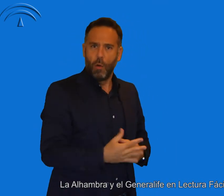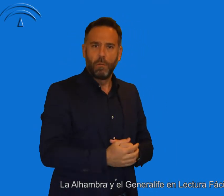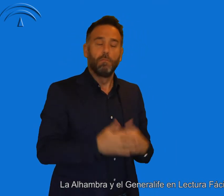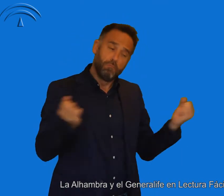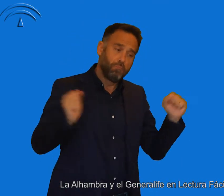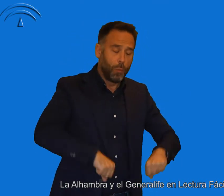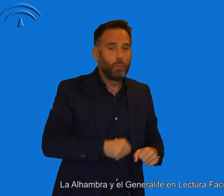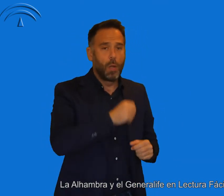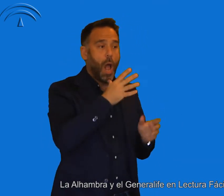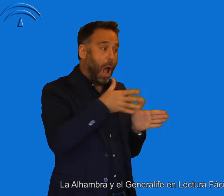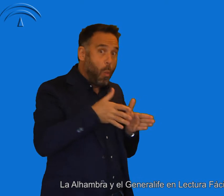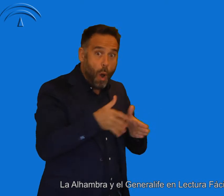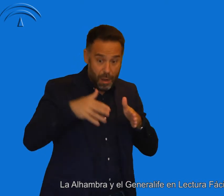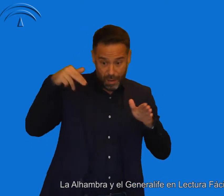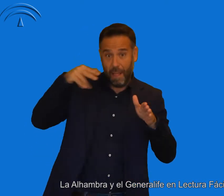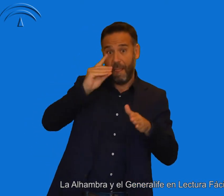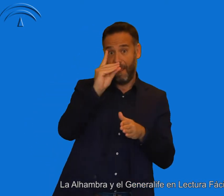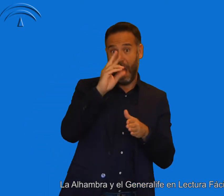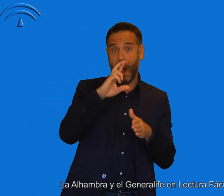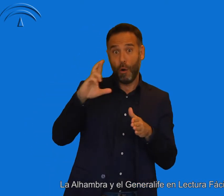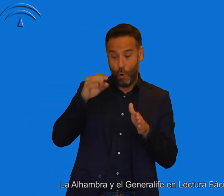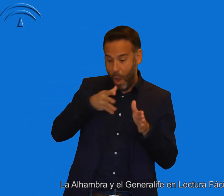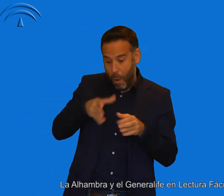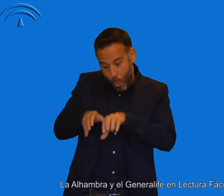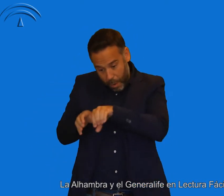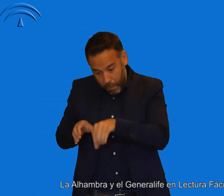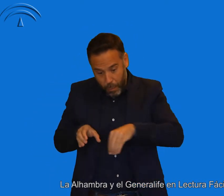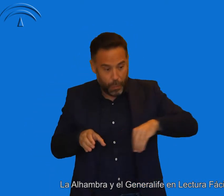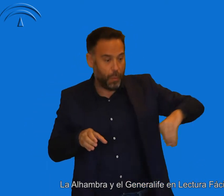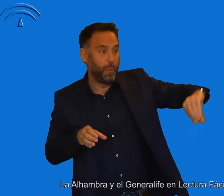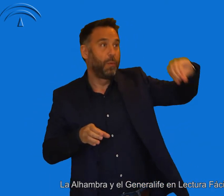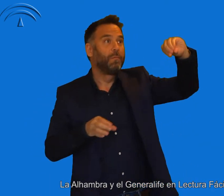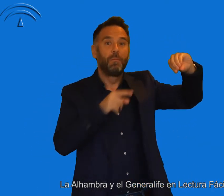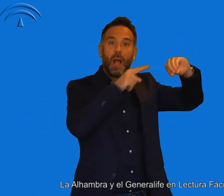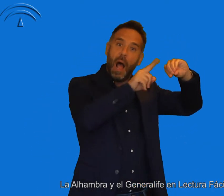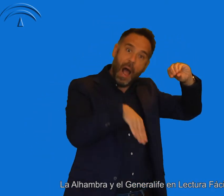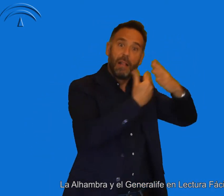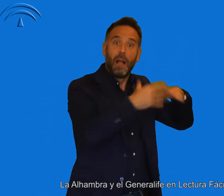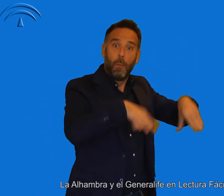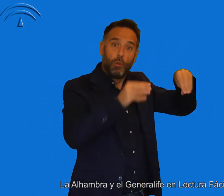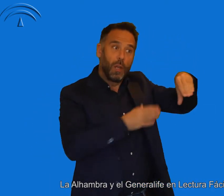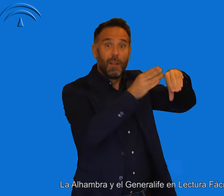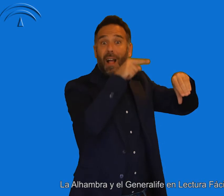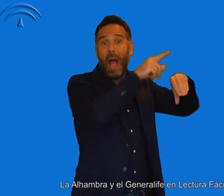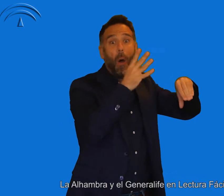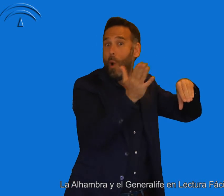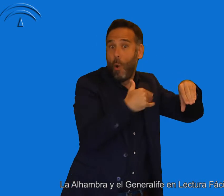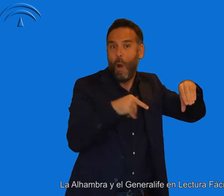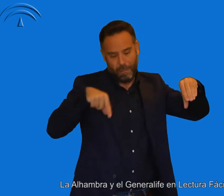y defender mejor el reino. Hizo una acequia para llevar el agua desde el río Darro hasta la colina, porque